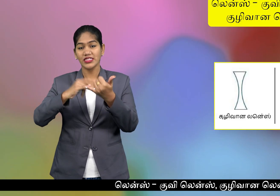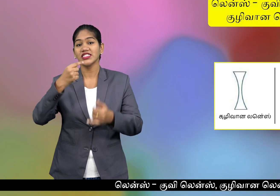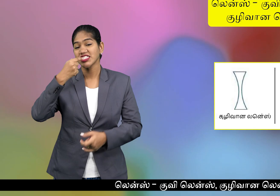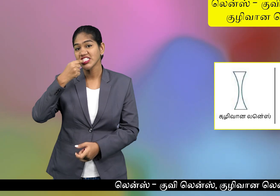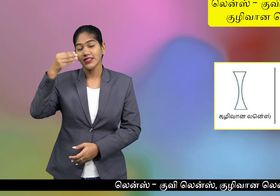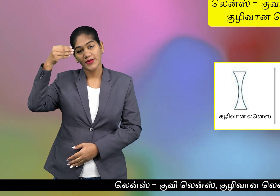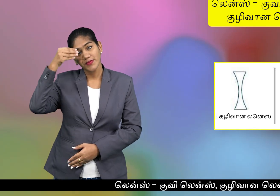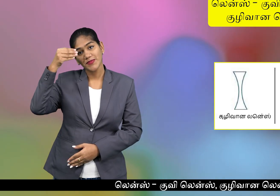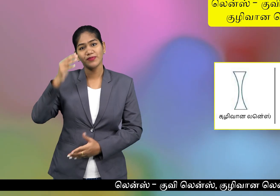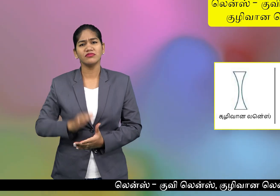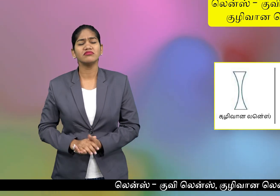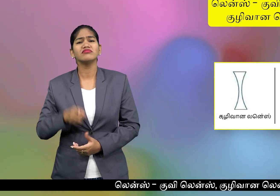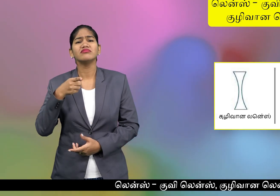குவிவில்லை, குழிவு வில்லை.